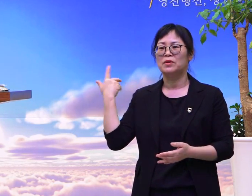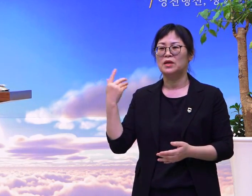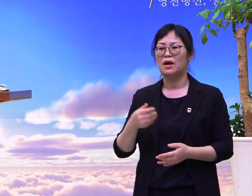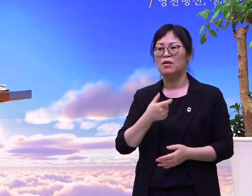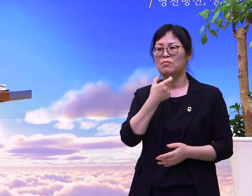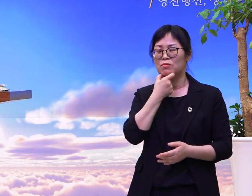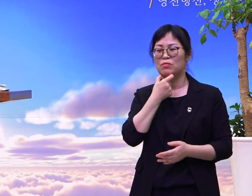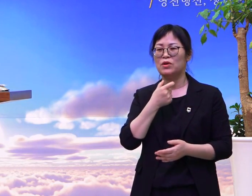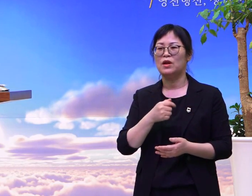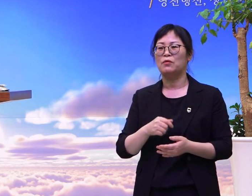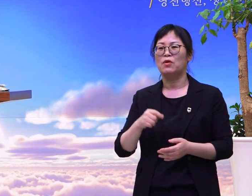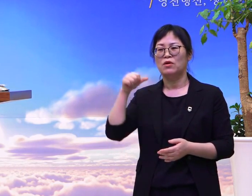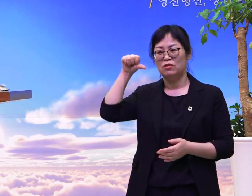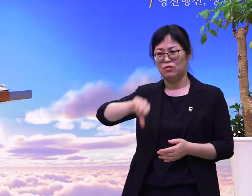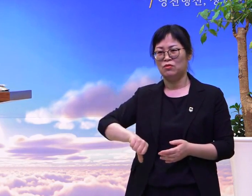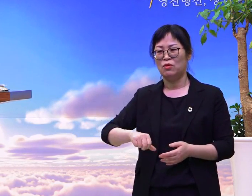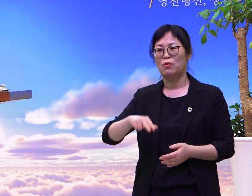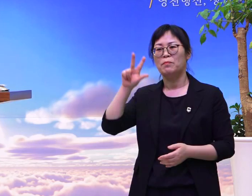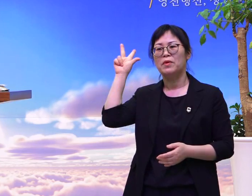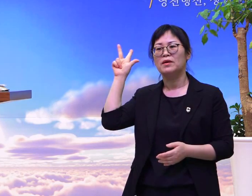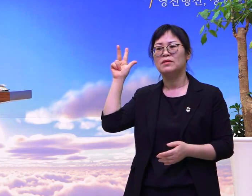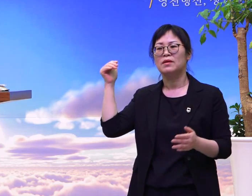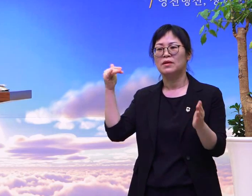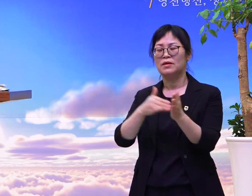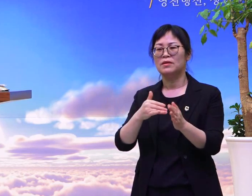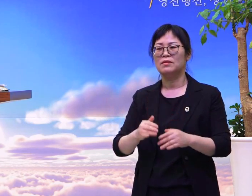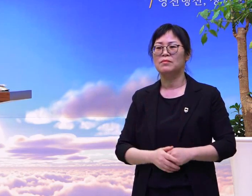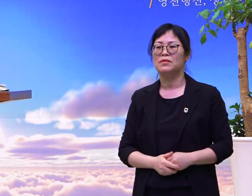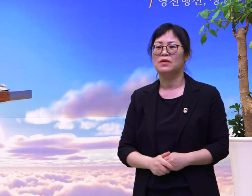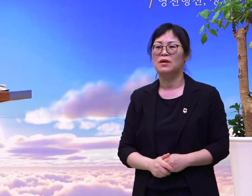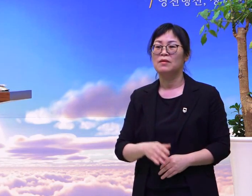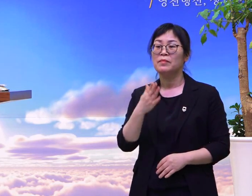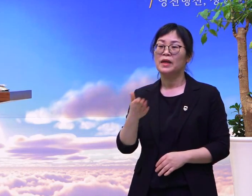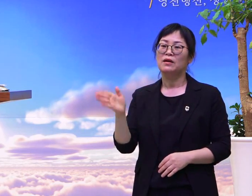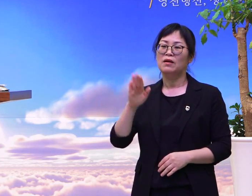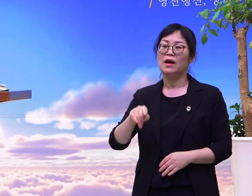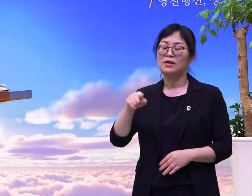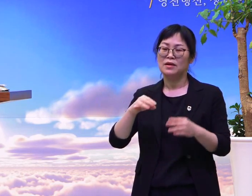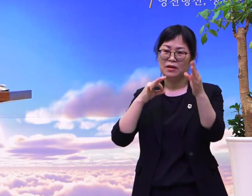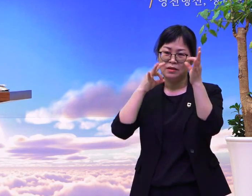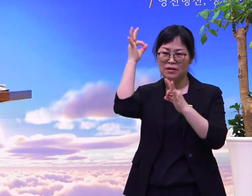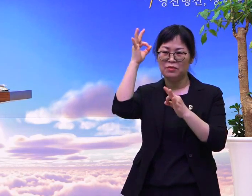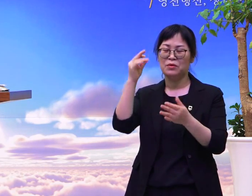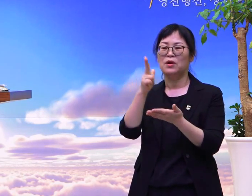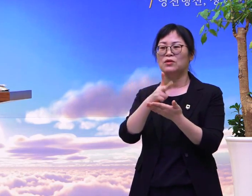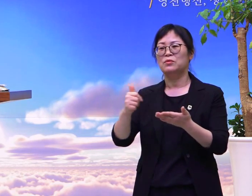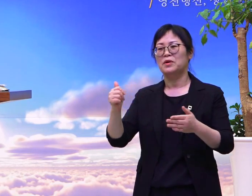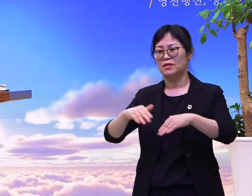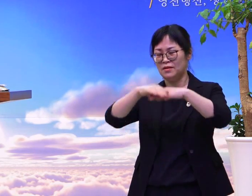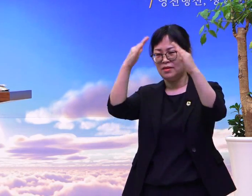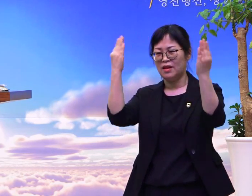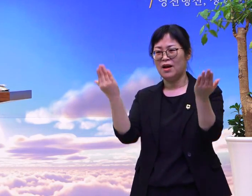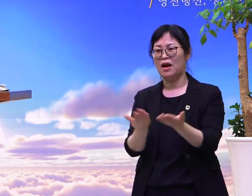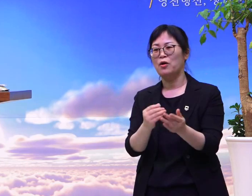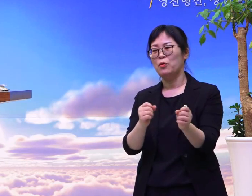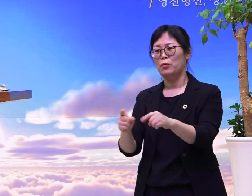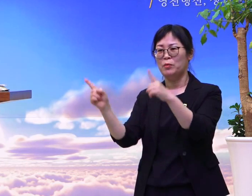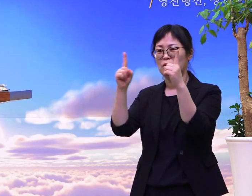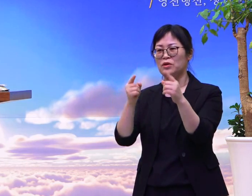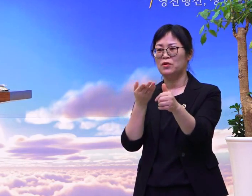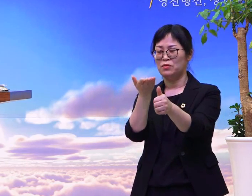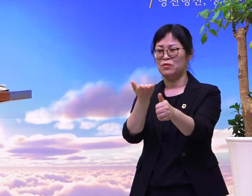모른다고 부인하고 저주하고 맹세하기까지 했습니다. 그러나 그 실수를 주님께서는 다 회복시켜